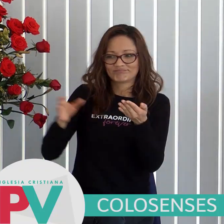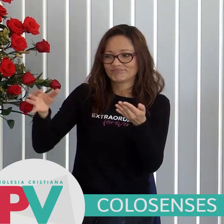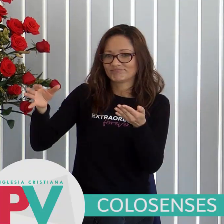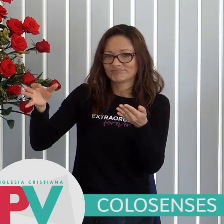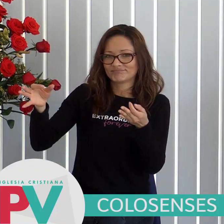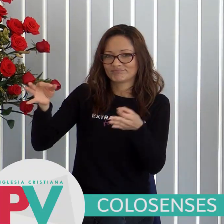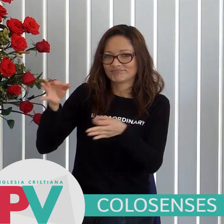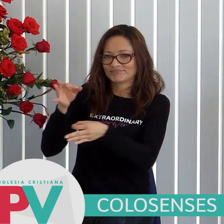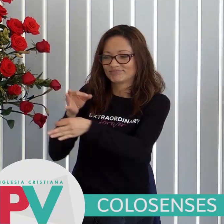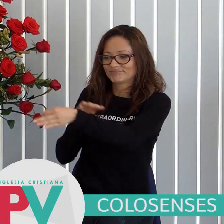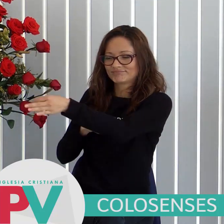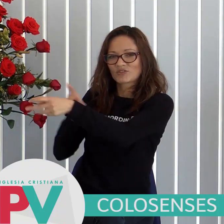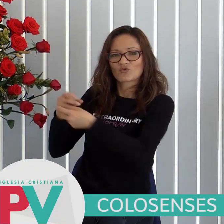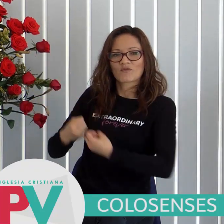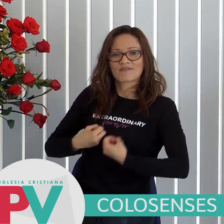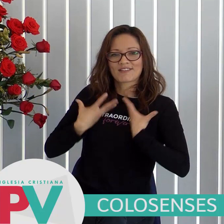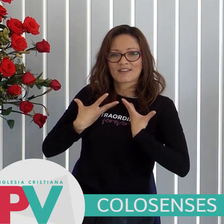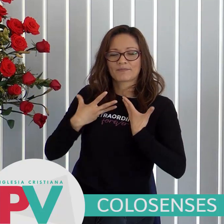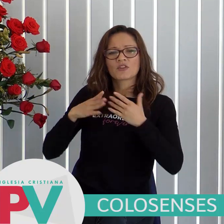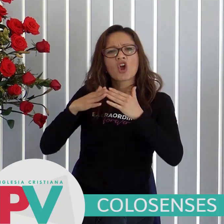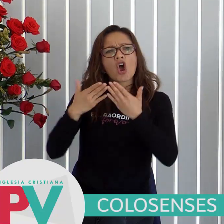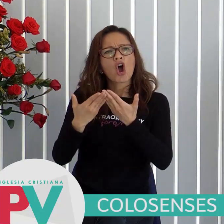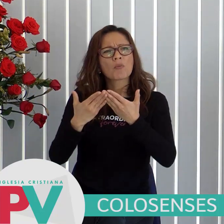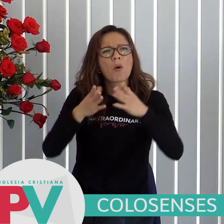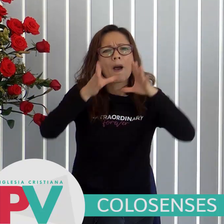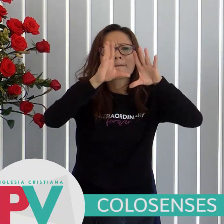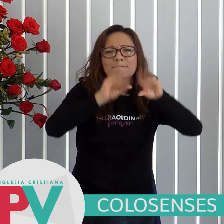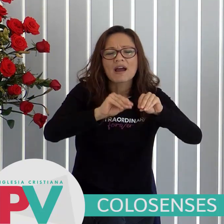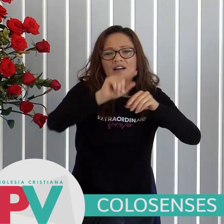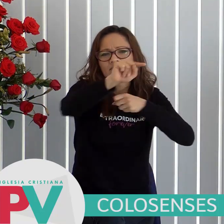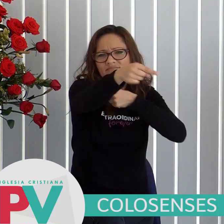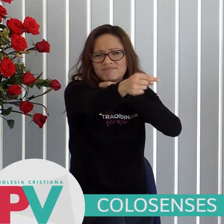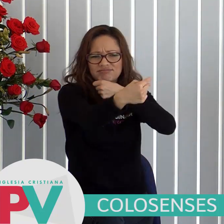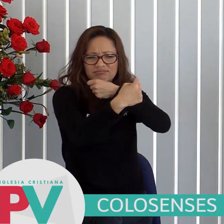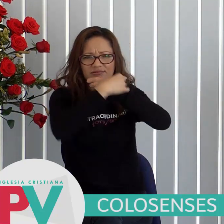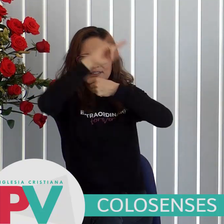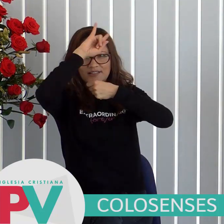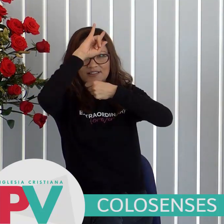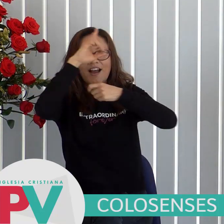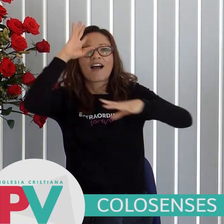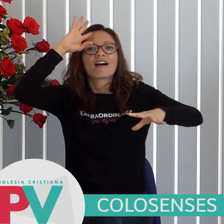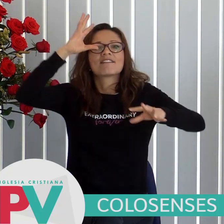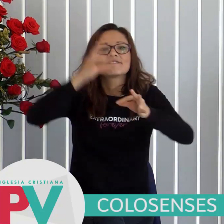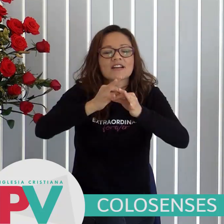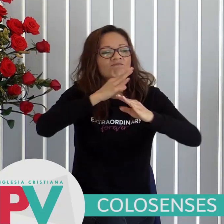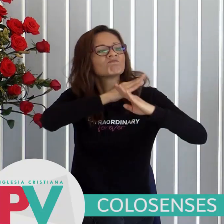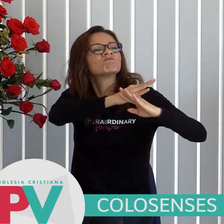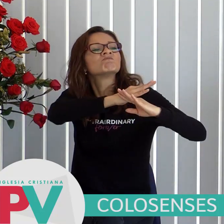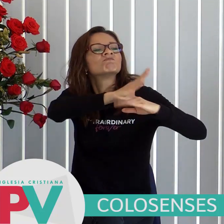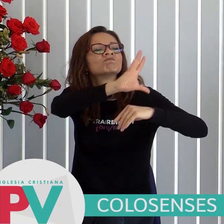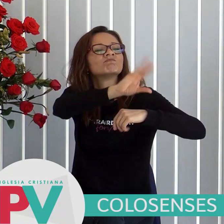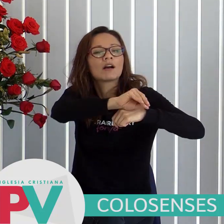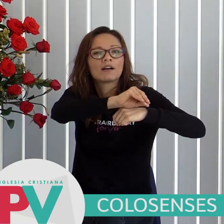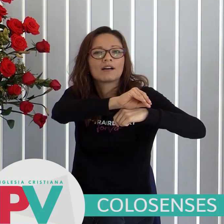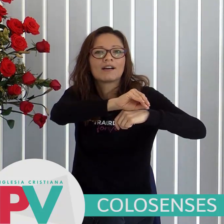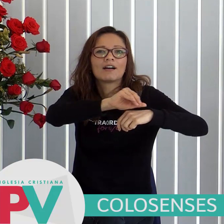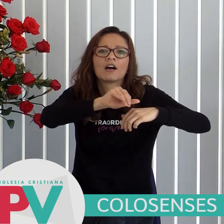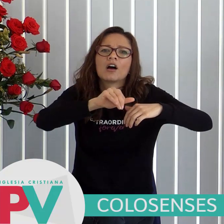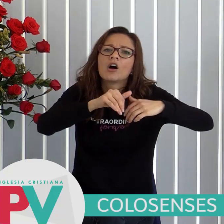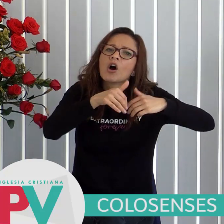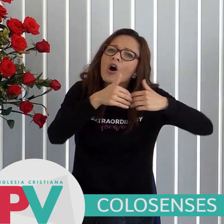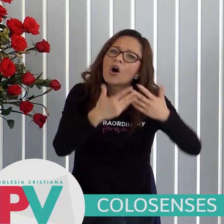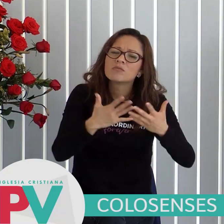¿Con qué apagamos los dardos del enemigo? Con la fe. ¿Con qué